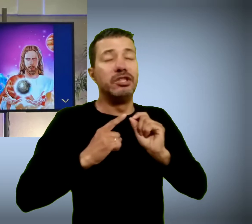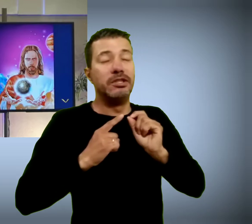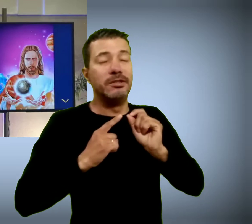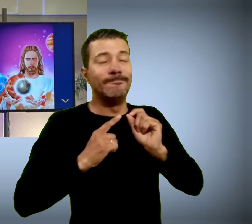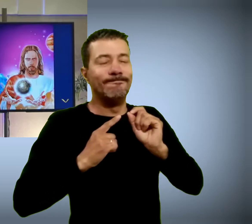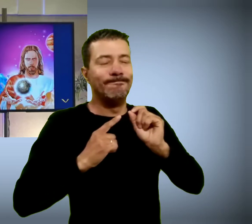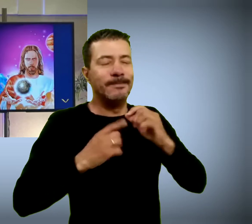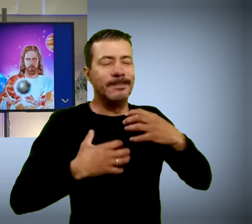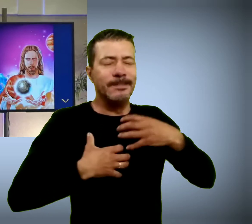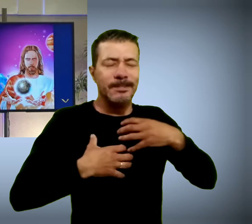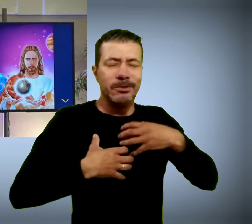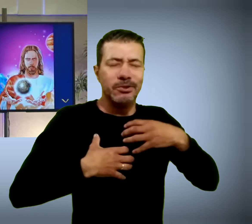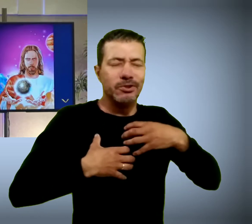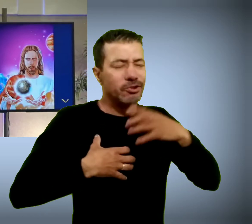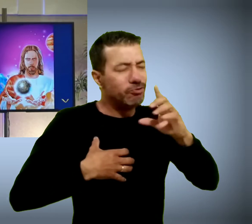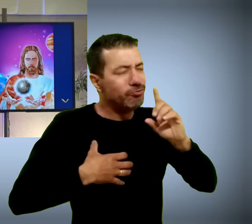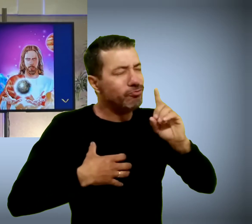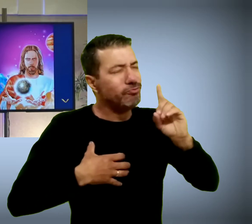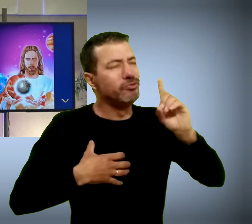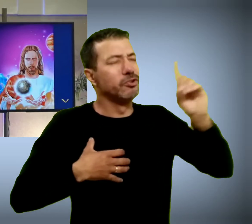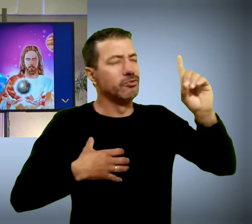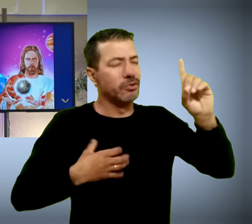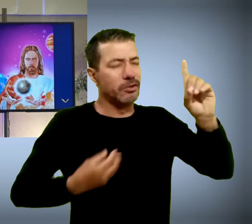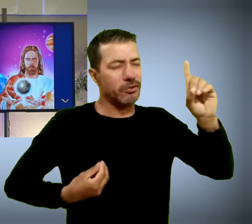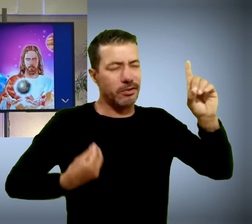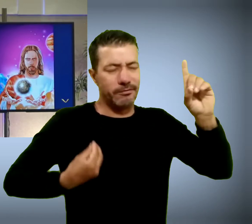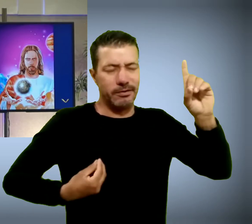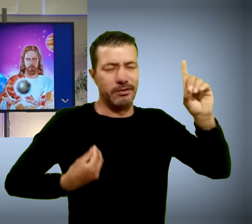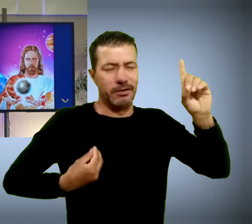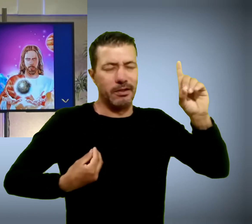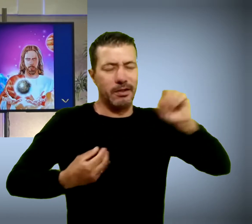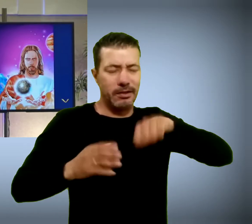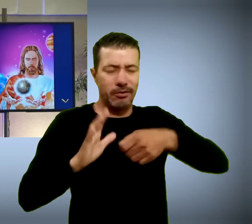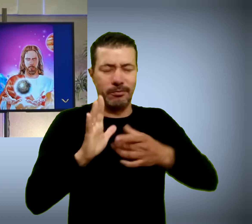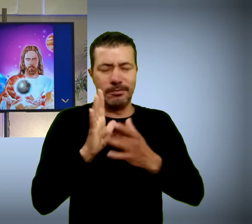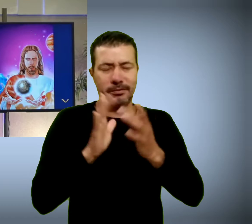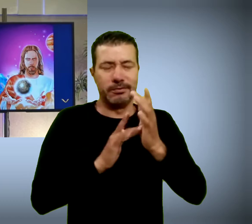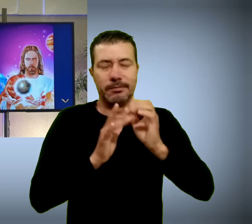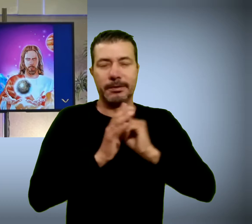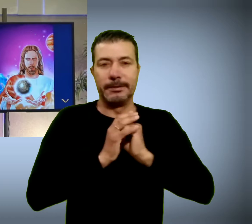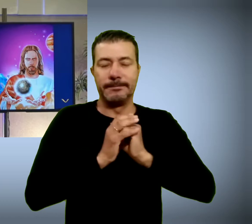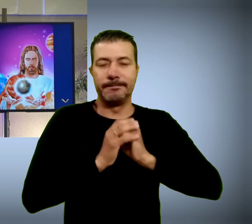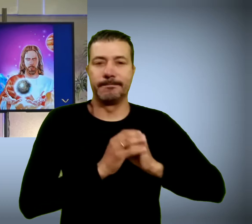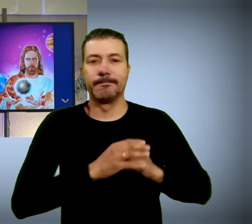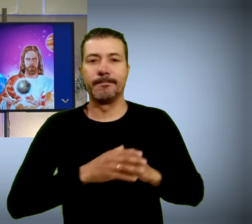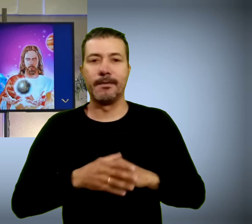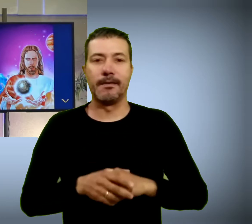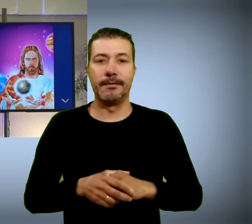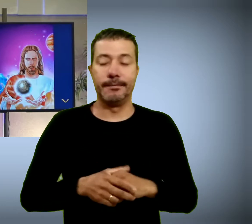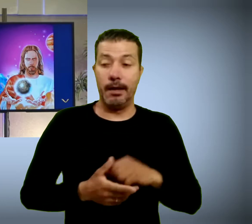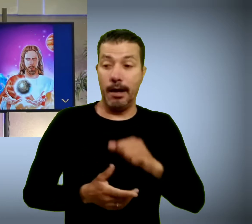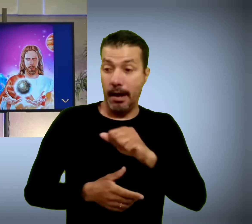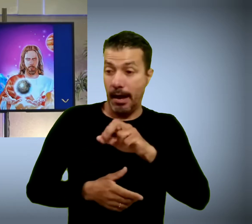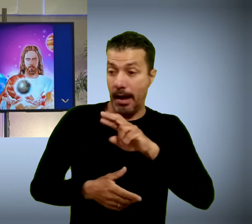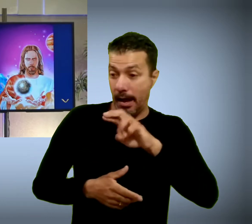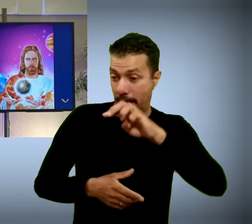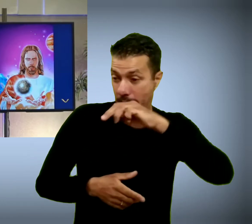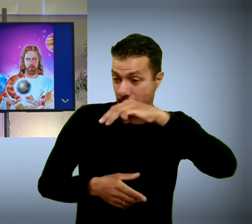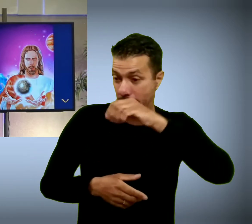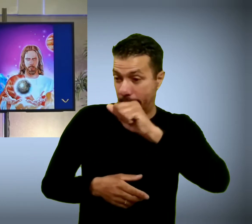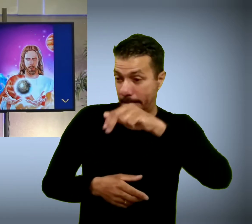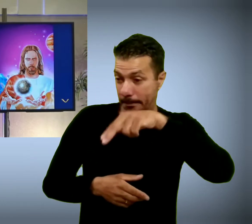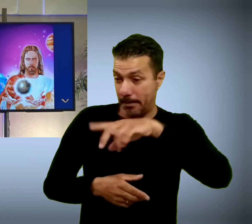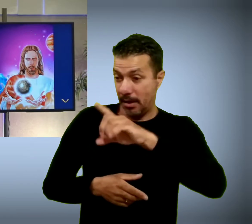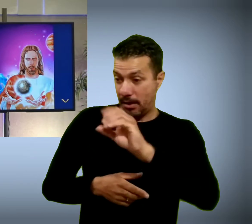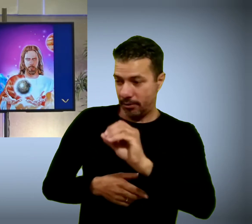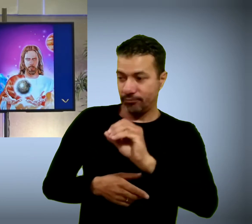com o Espírito Santo falando a cada um de nós. Nós pedimos em nome de Jesus. Amém. Armandinho, um tema muito